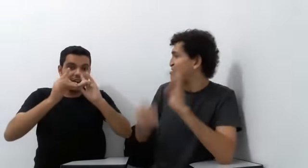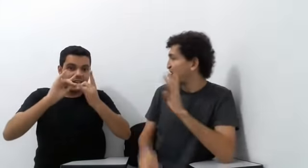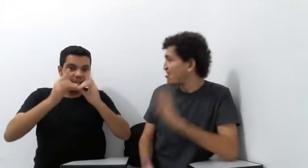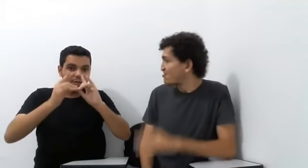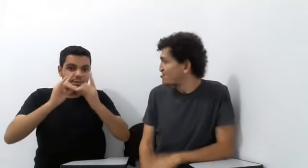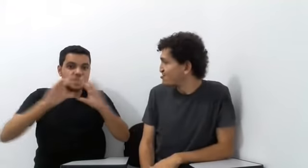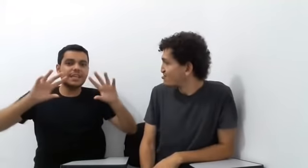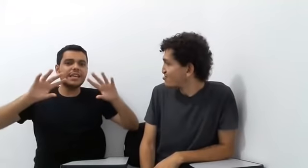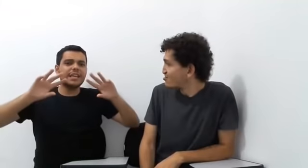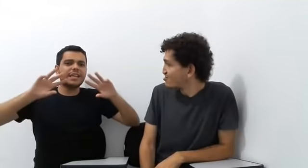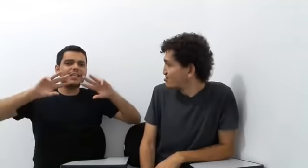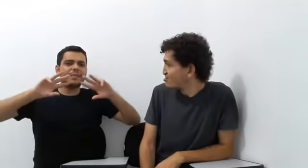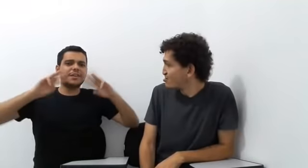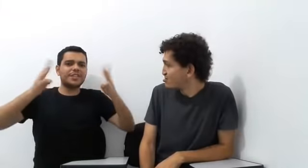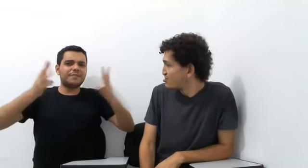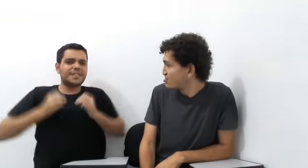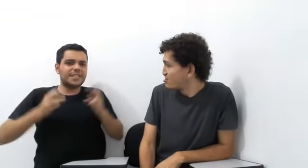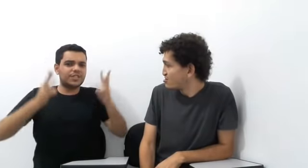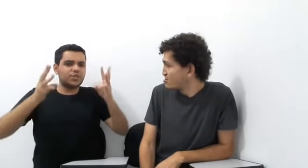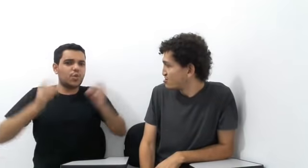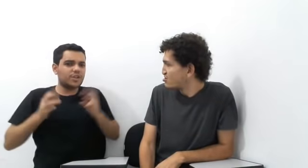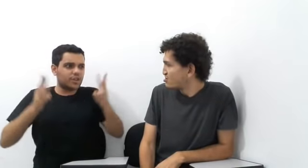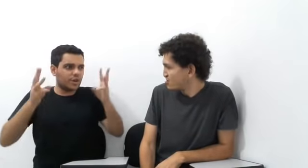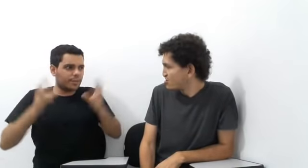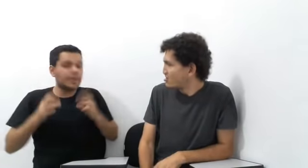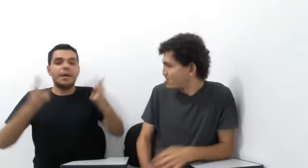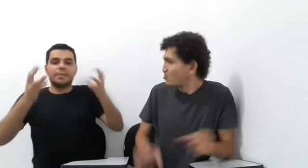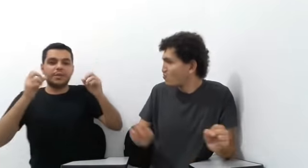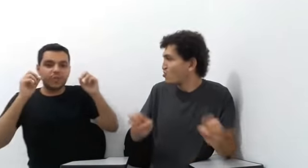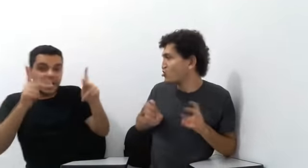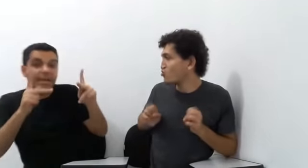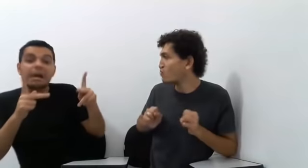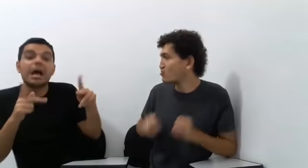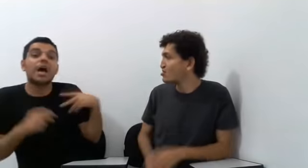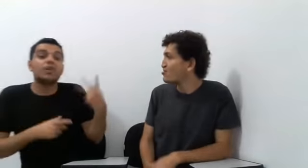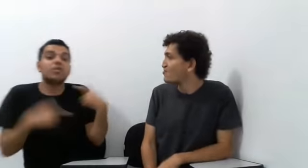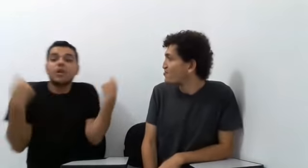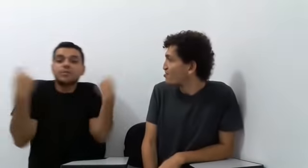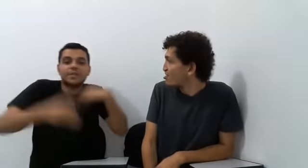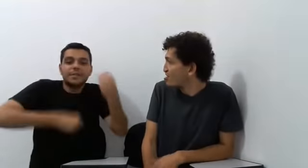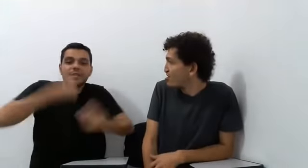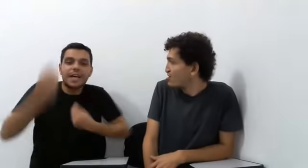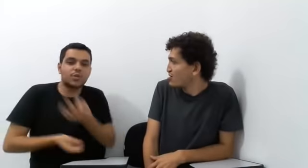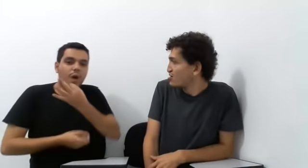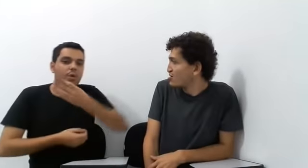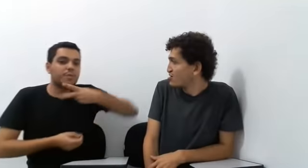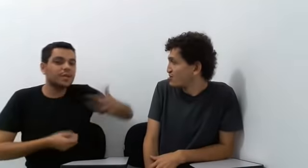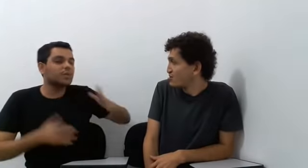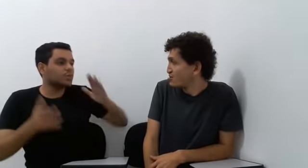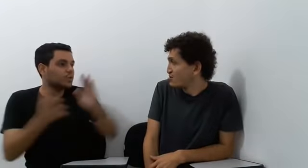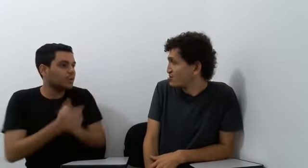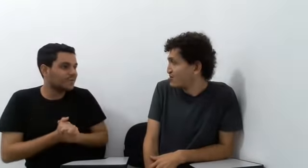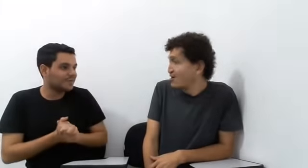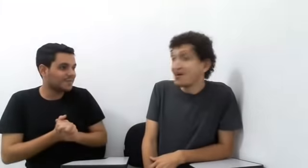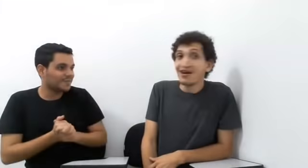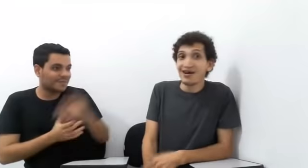Aqui oficina. E também já vi assim, de workshop. Mas ok. Nossa possibilidade qual? Opinião sua. Eu